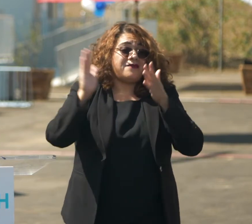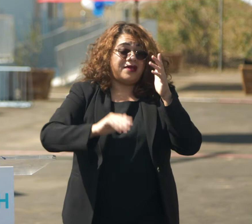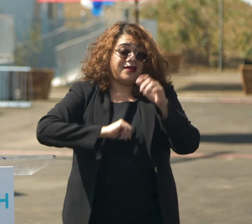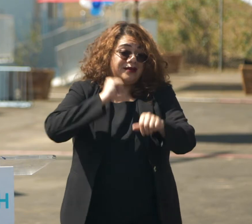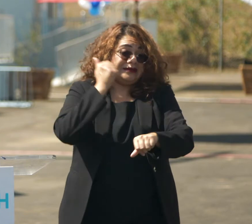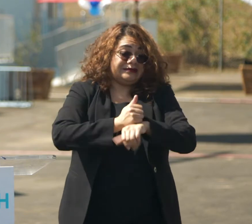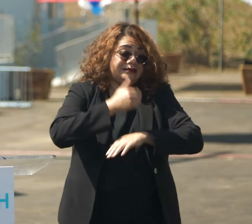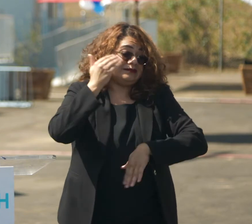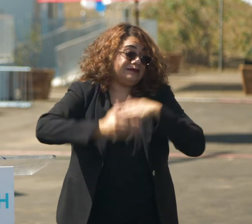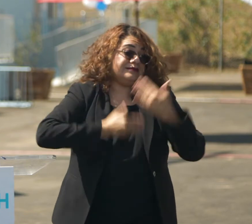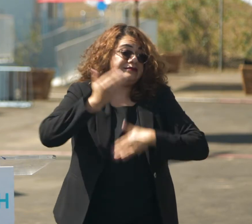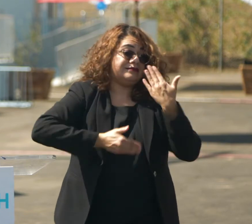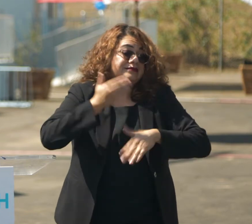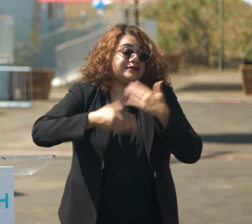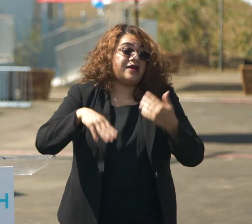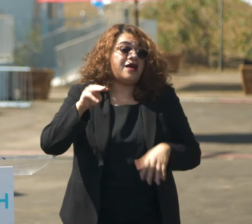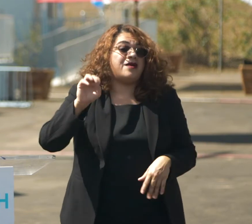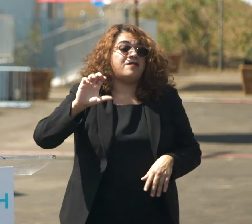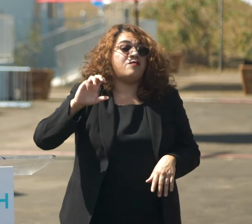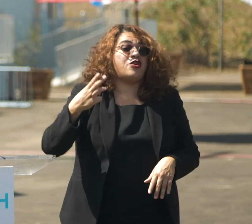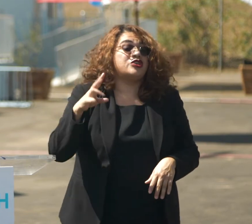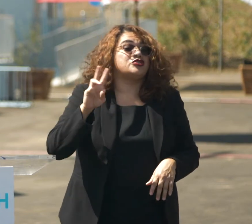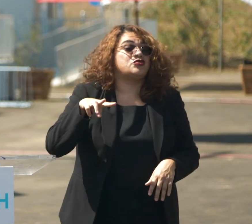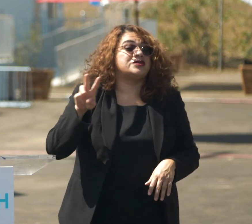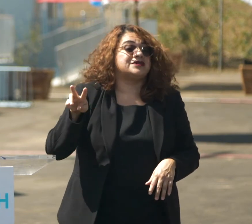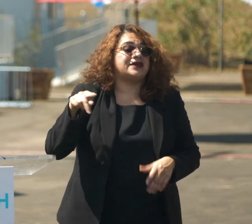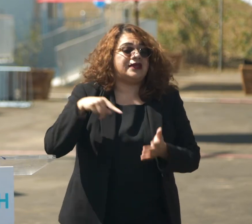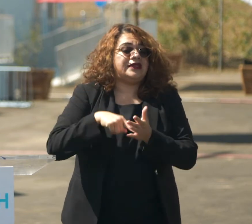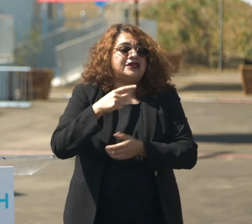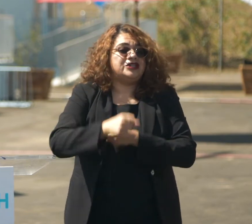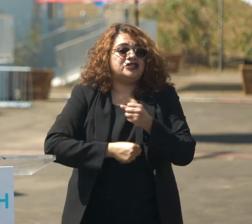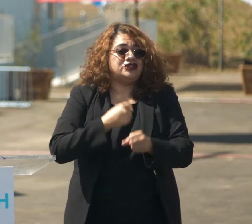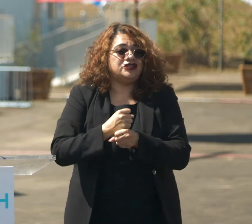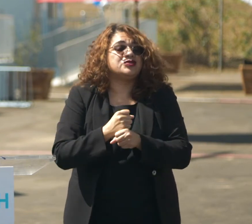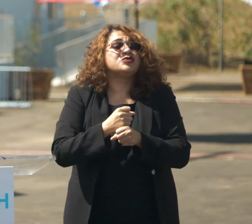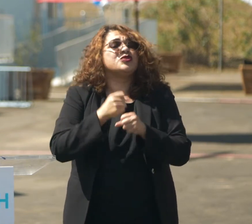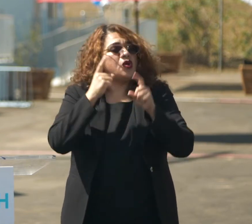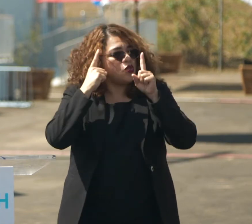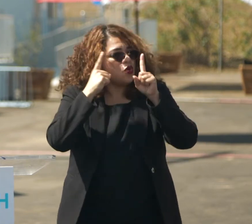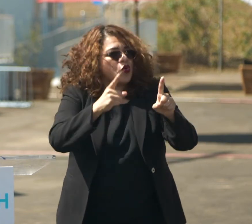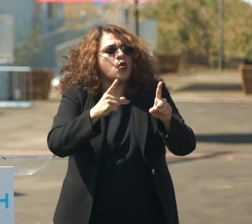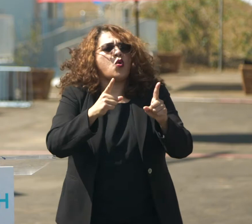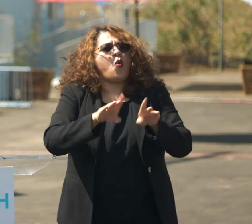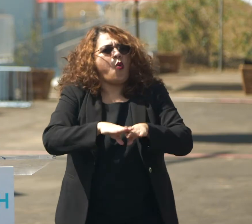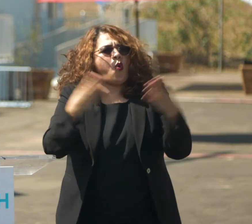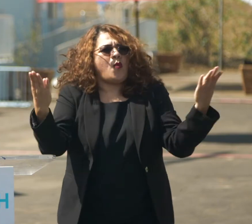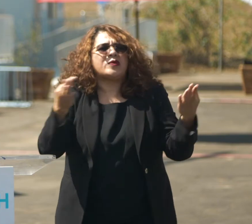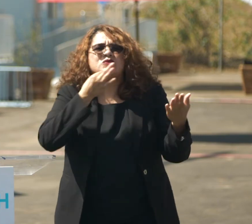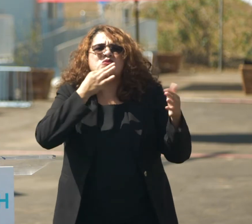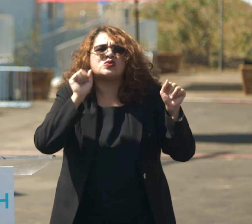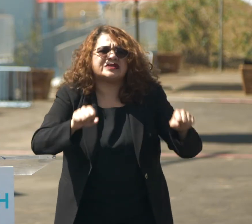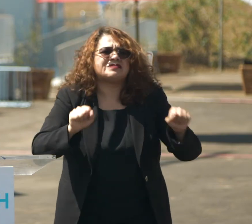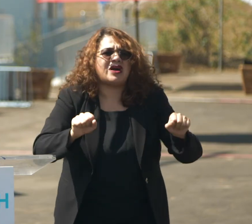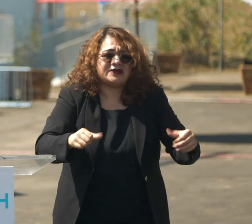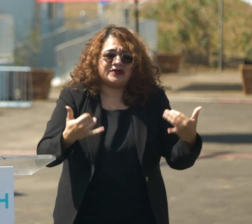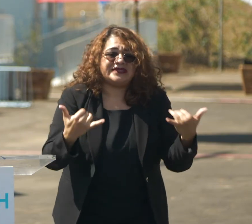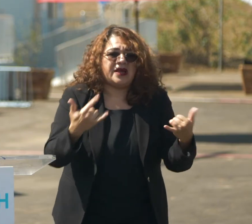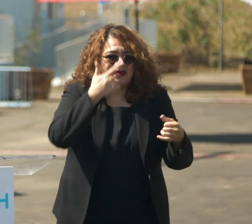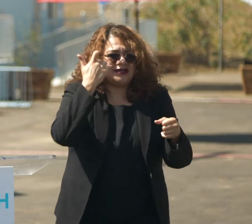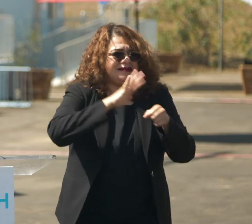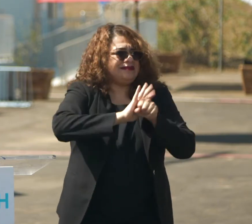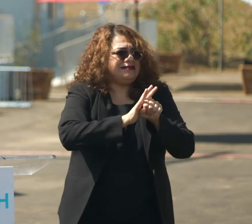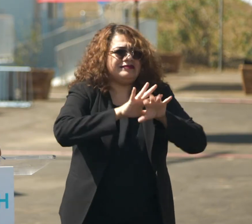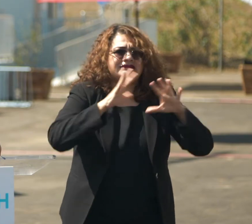poder apoyar a los miembros de nuestra comunidad que se encuentran sin hogar y a aquellos que pueden quedarse sin hogar durante